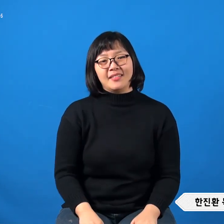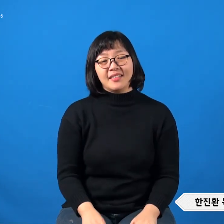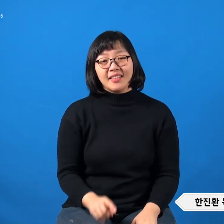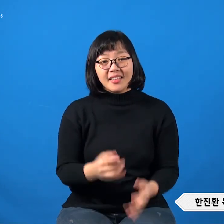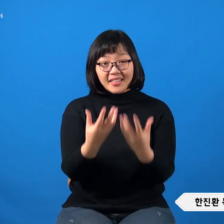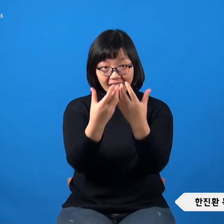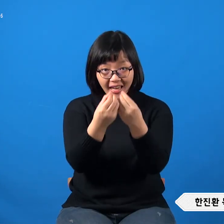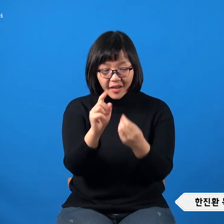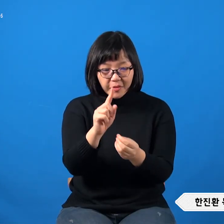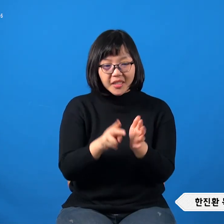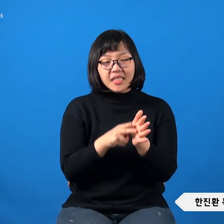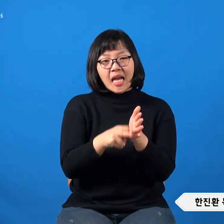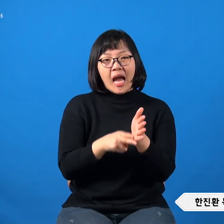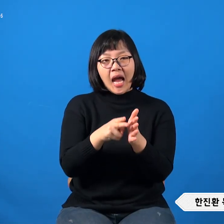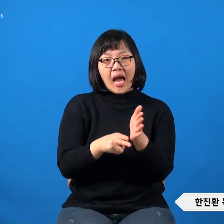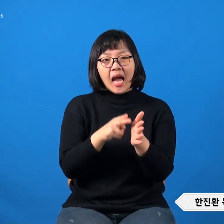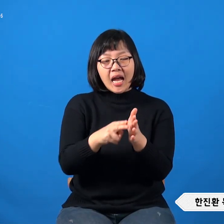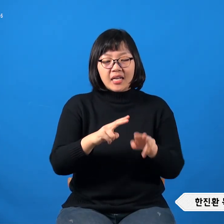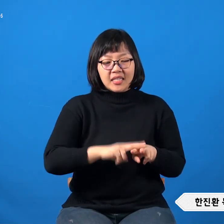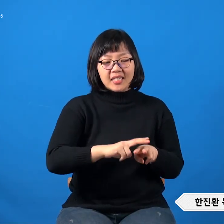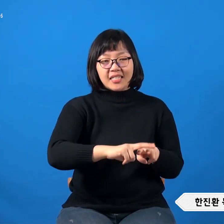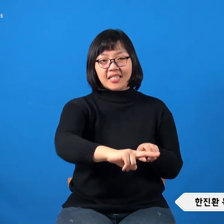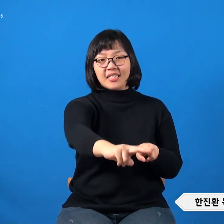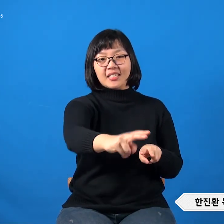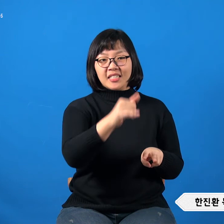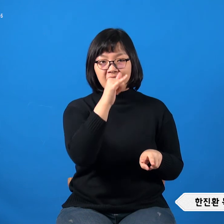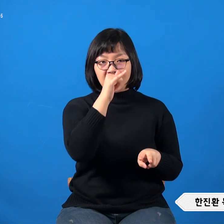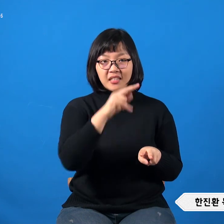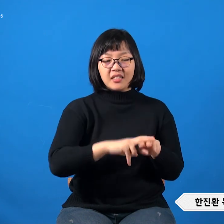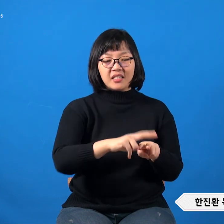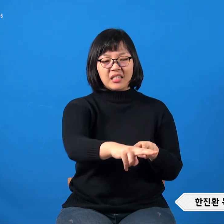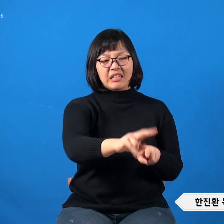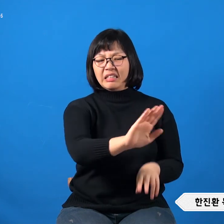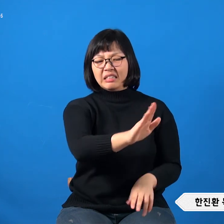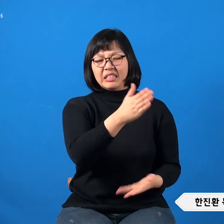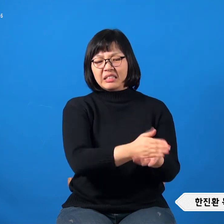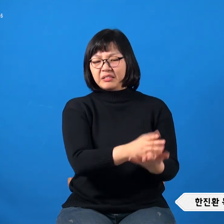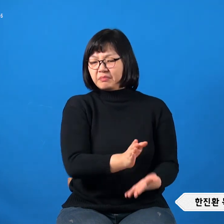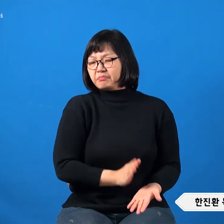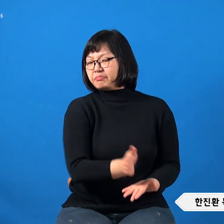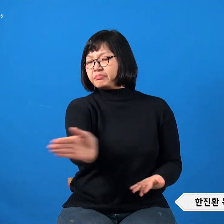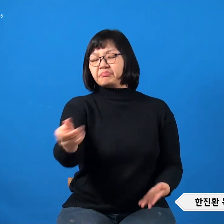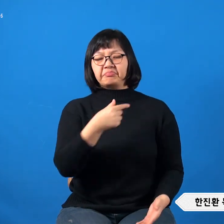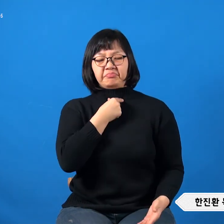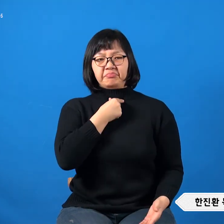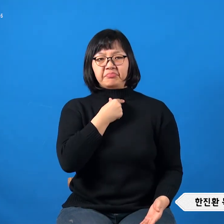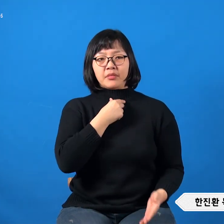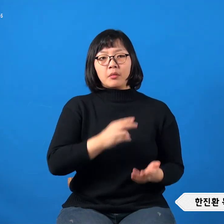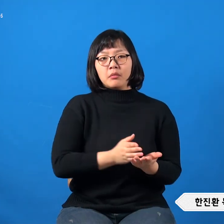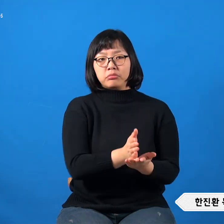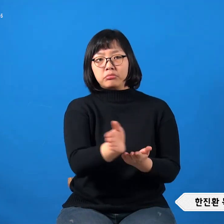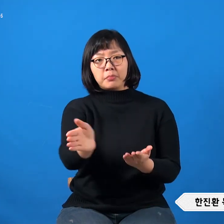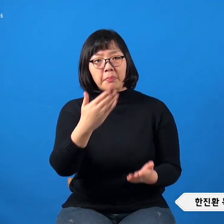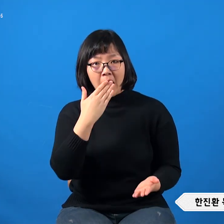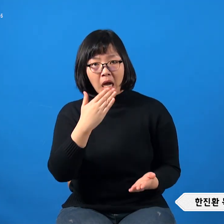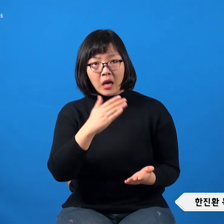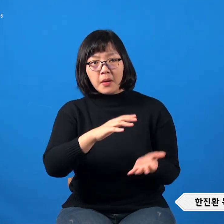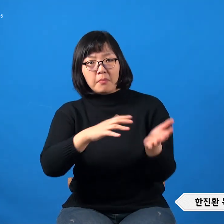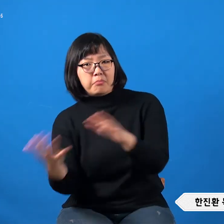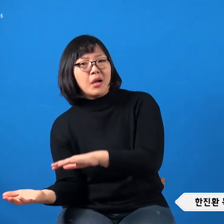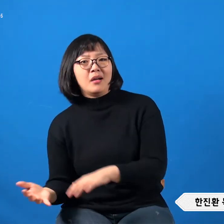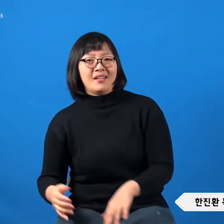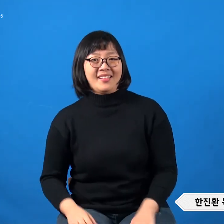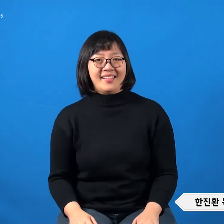기차가 선로를 이탈하면 탈선이 되어서 뒤집어지듯이 사람이 이 안전한 보행로를 이탈을